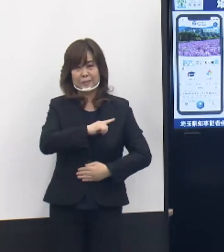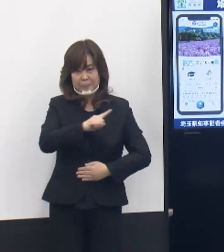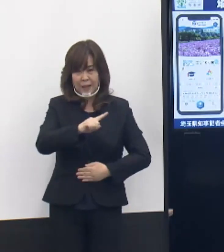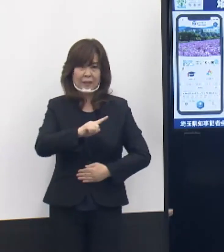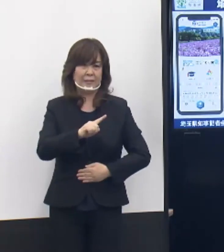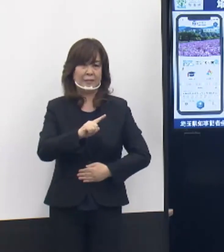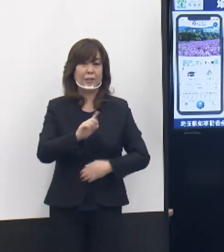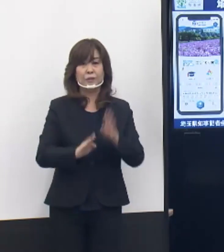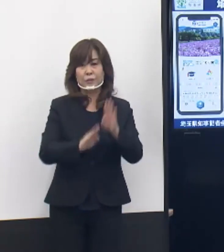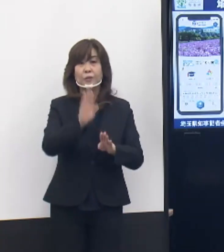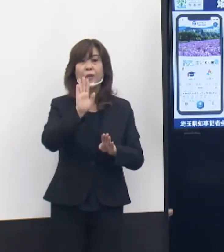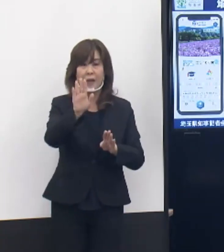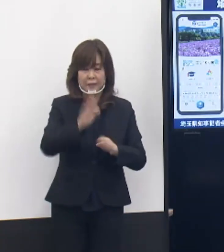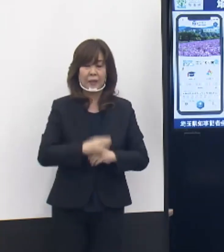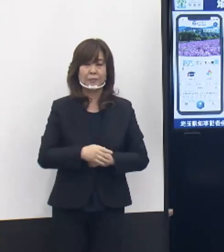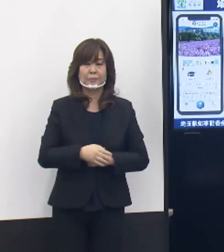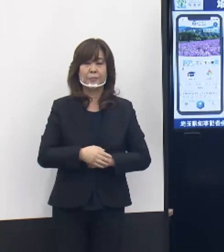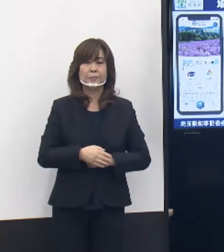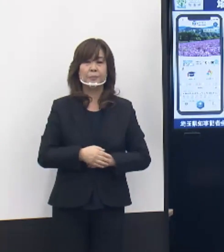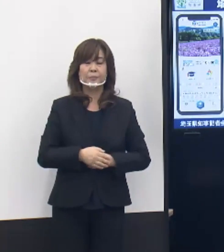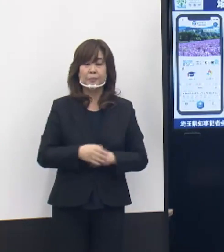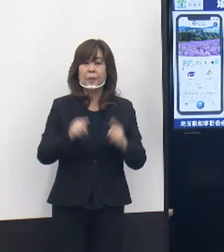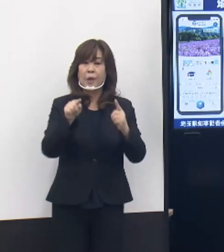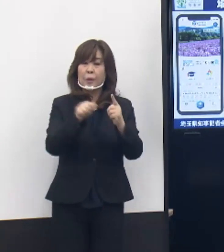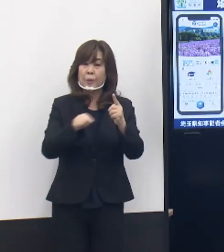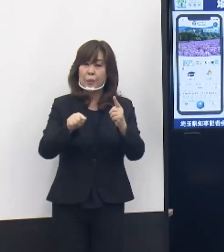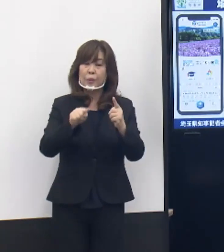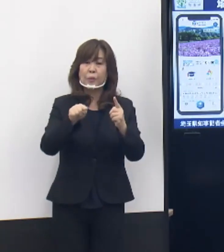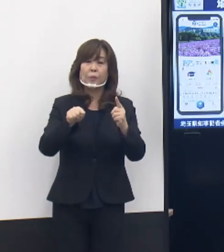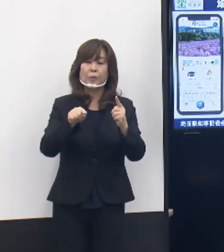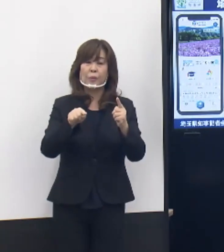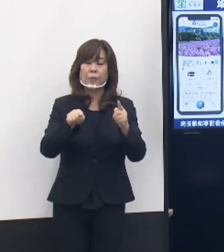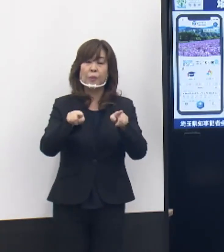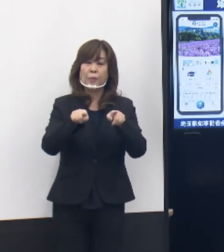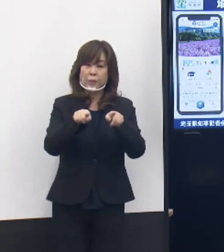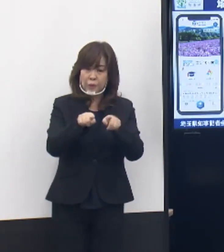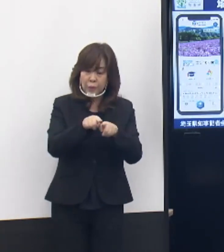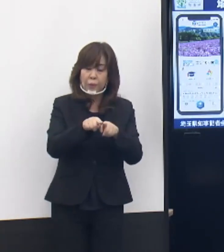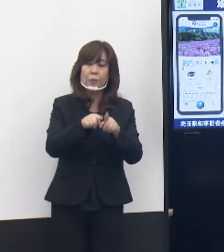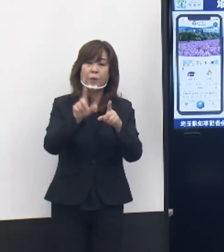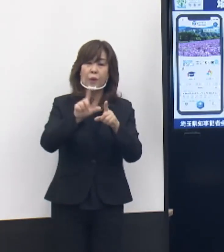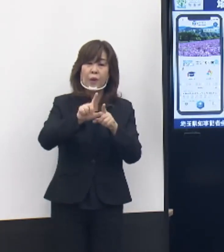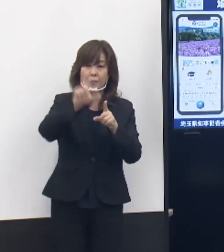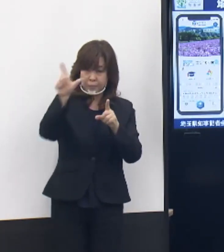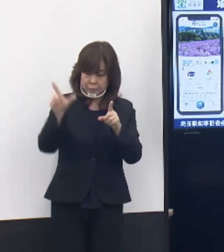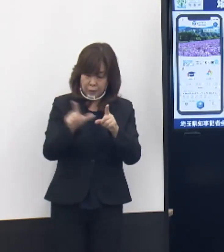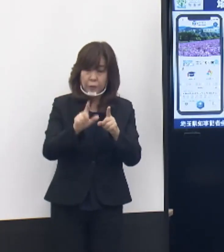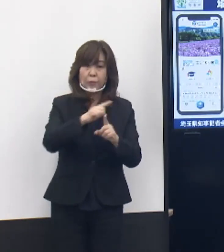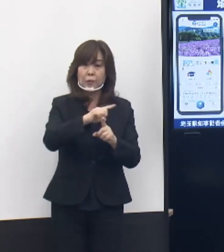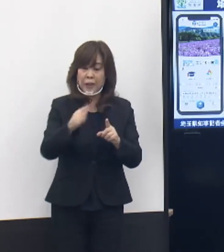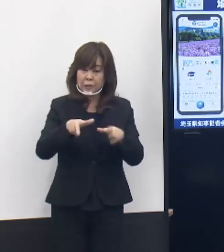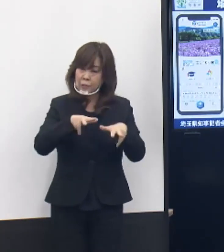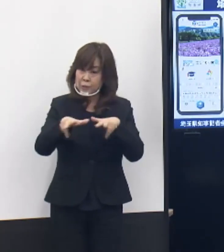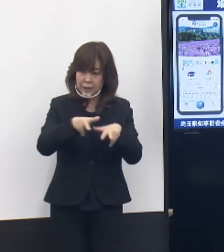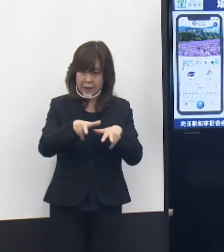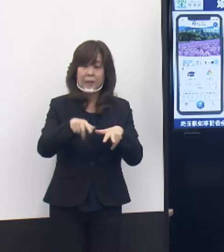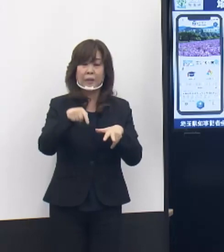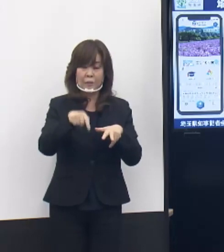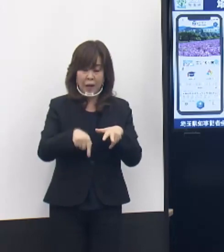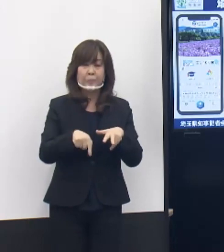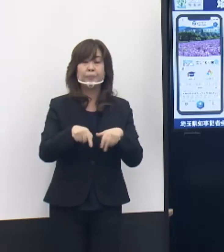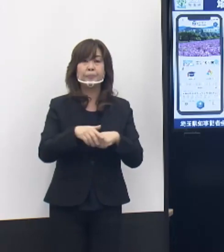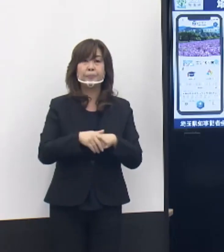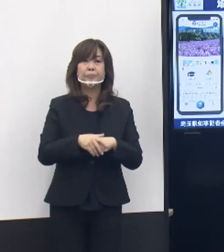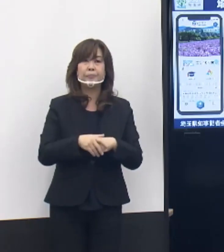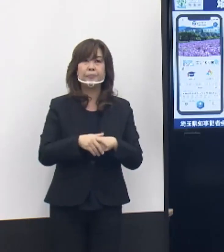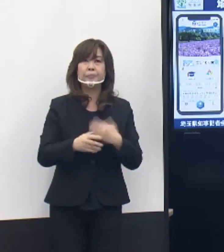に、企業では、ごめんなさい、公共の NGO や、あるいはその行政は、公共の分野における、例